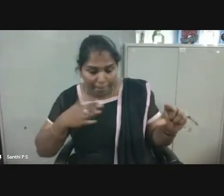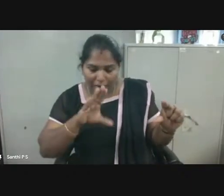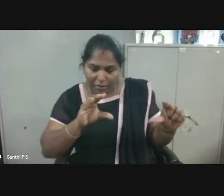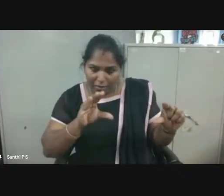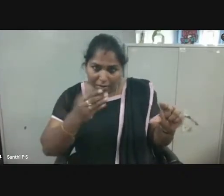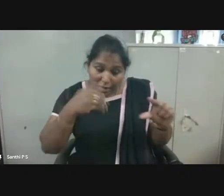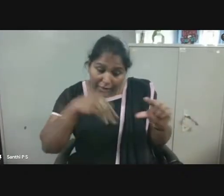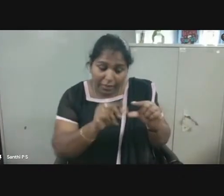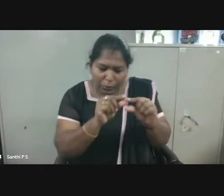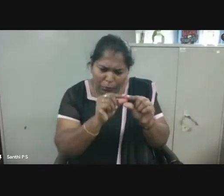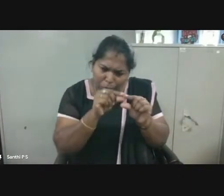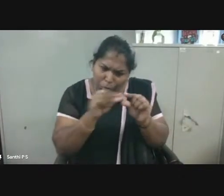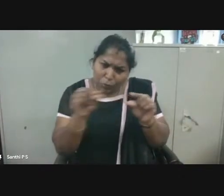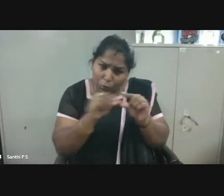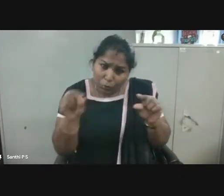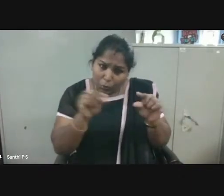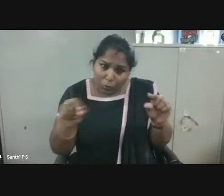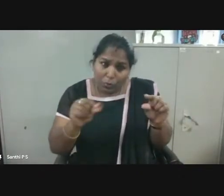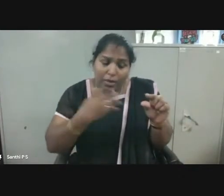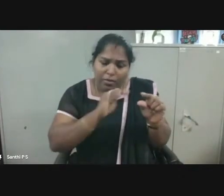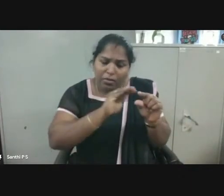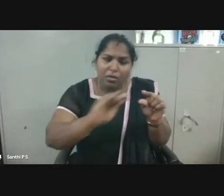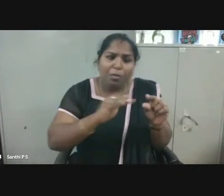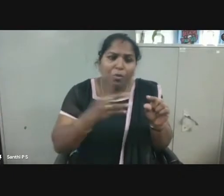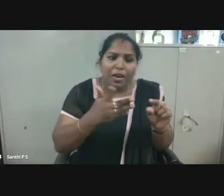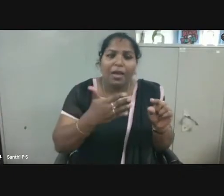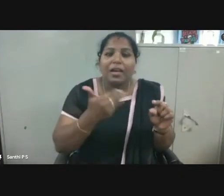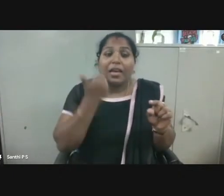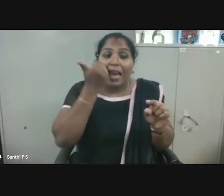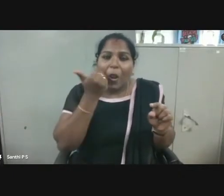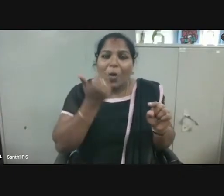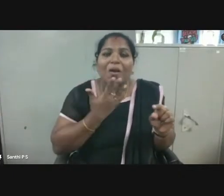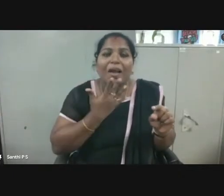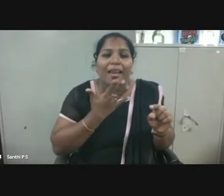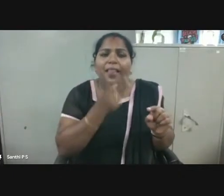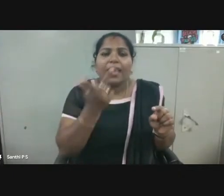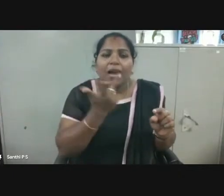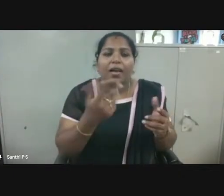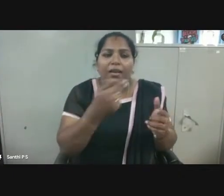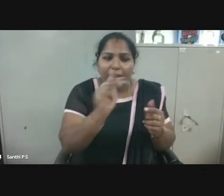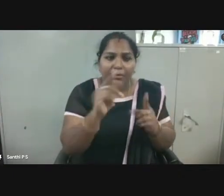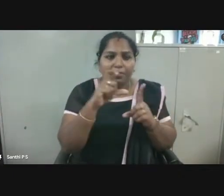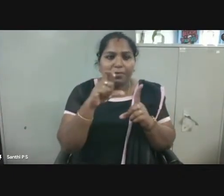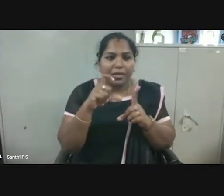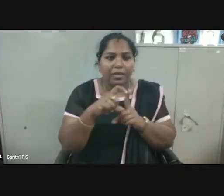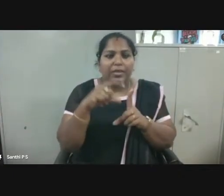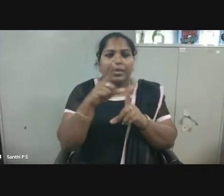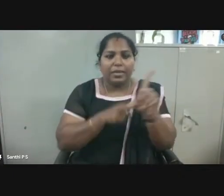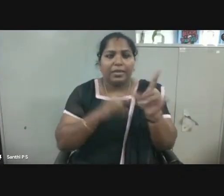കുഞ്ഞു കുഞ്ഞു ട്യൂബുണ്ട്. ആ ട്യൂബുകളെ സപ്പോർട്ട് ചെയ്യുന്ന ഒരു മഞ്ഞ നിറത്തിലിരിക്കുന്ന സാധനമാണ് ഡിസ്ട്രോഫിൻ. ഈ